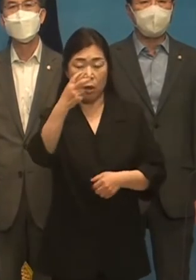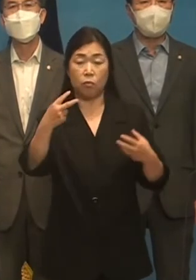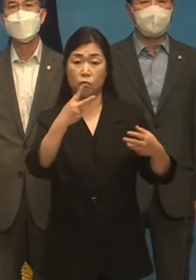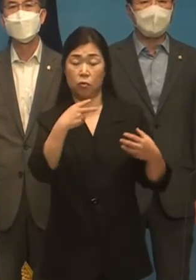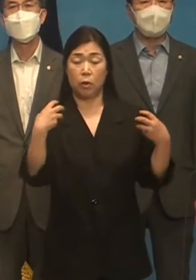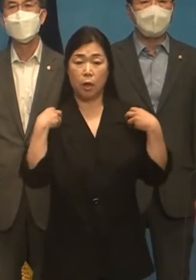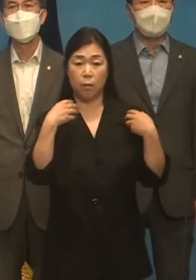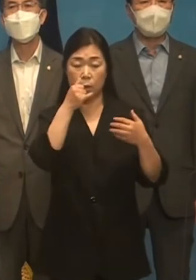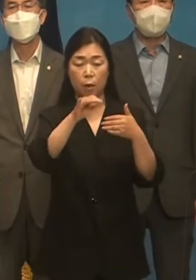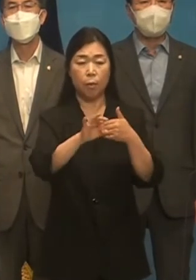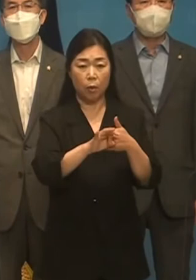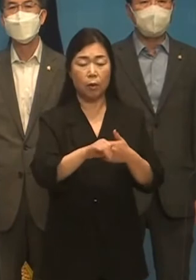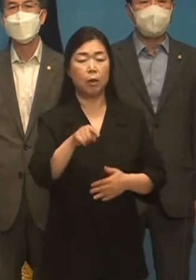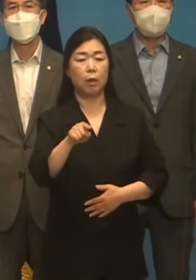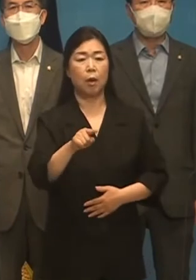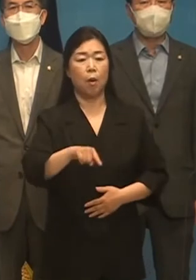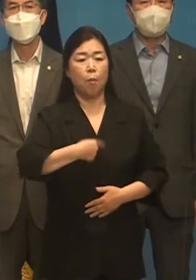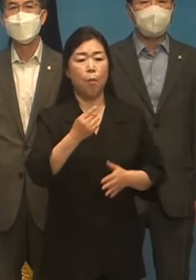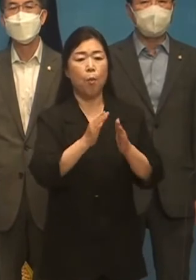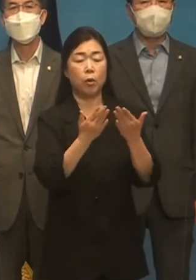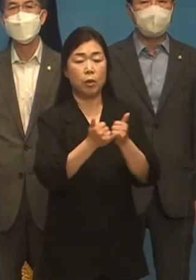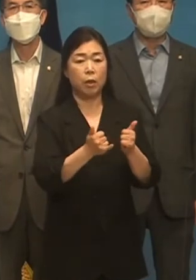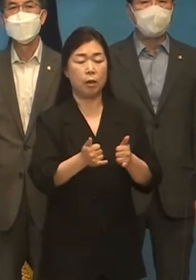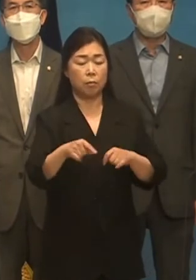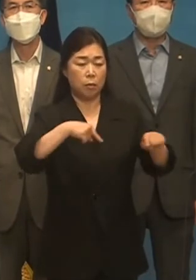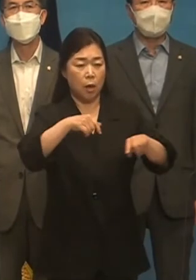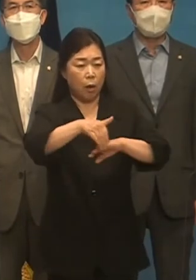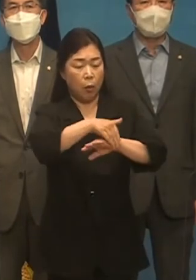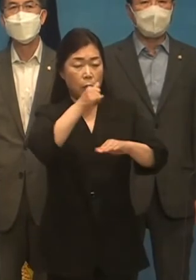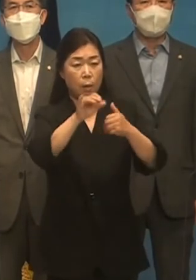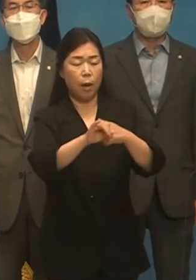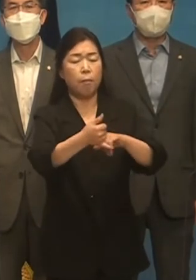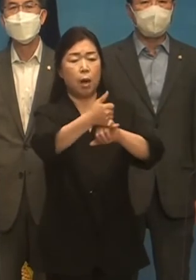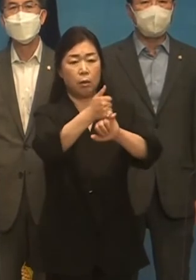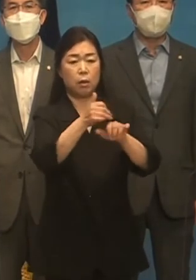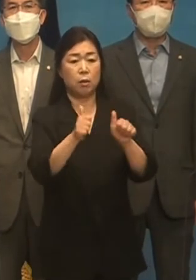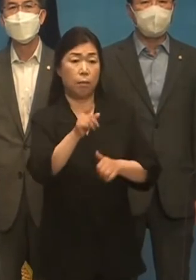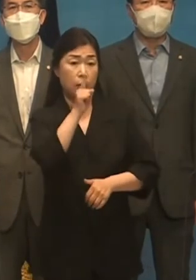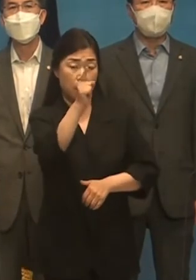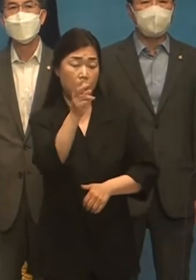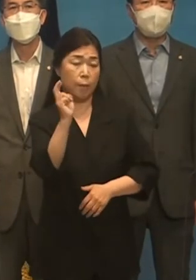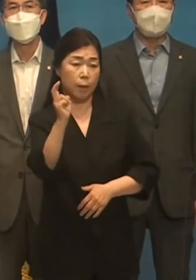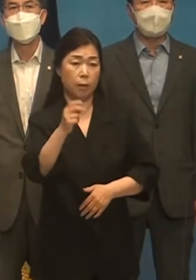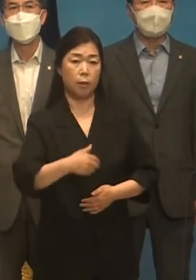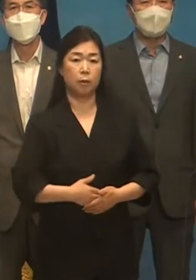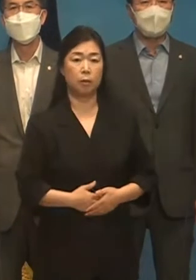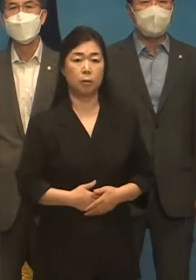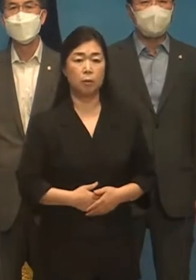수사했으면 자기가 그런 것을 또 주도했다면 반드시 기소까지 했겠죠.